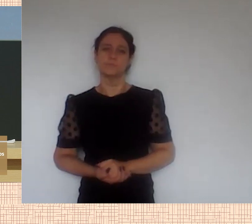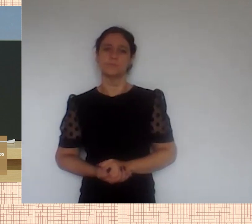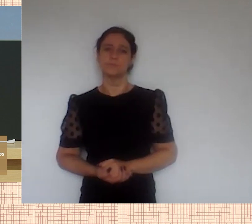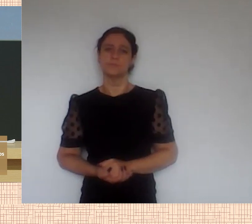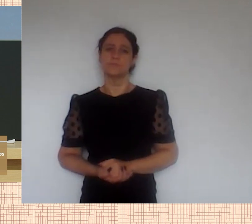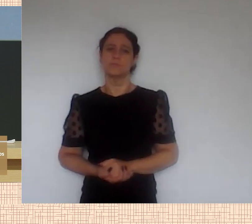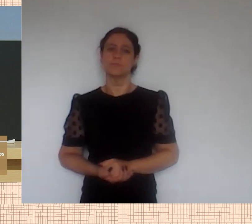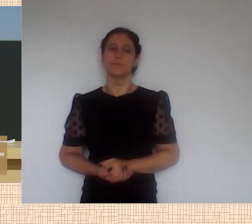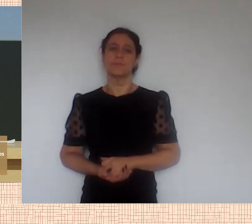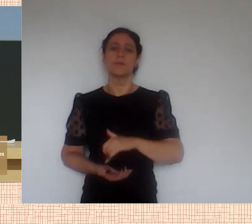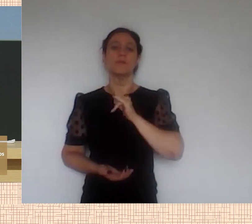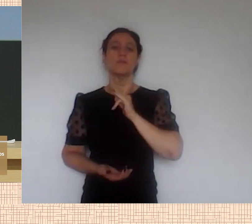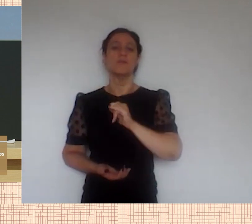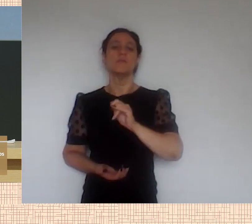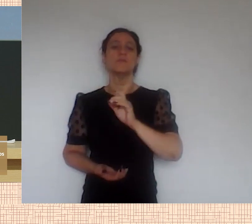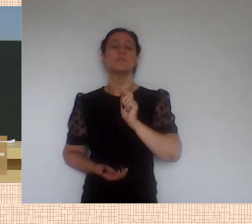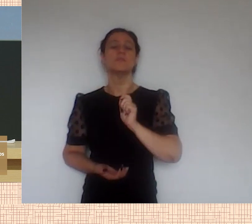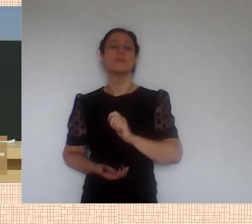para o seu filho.